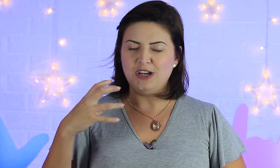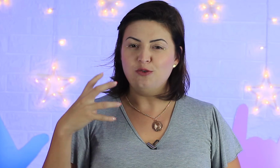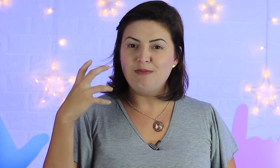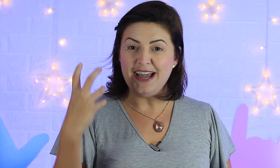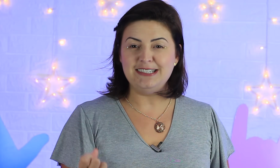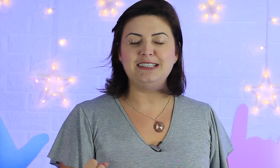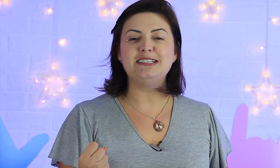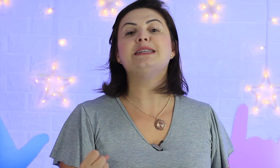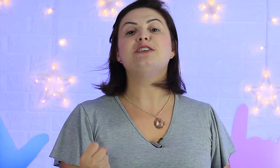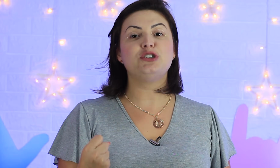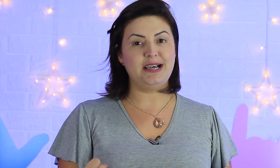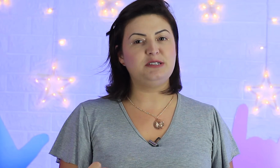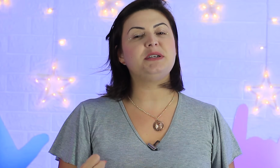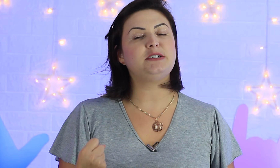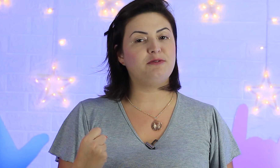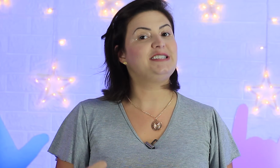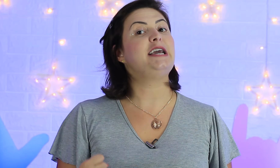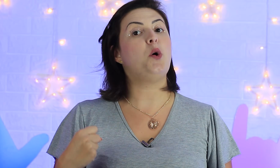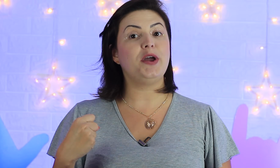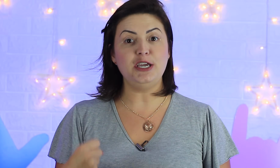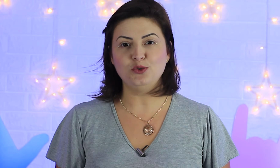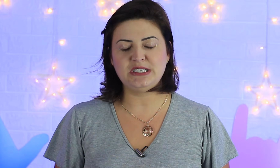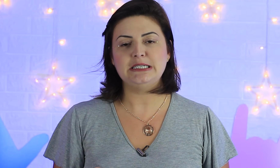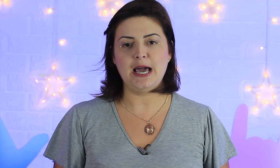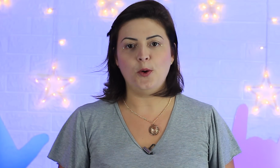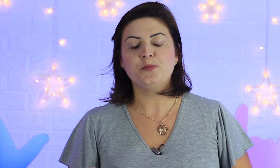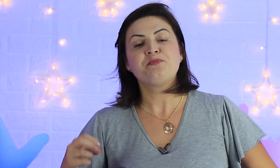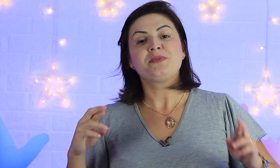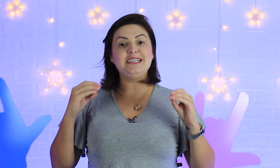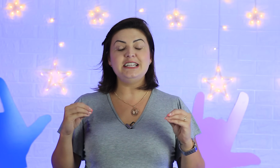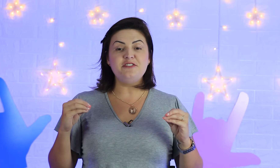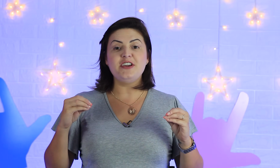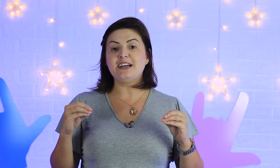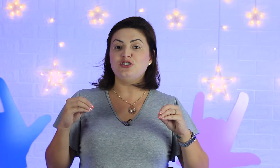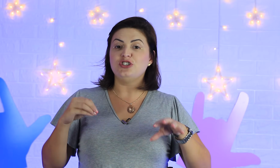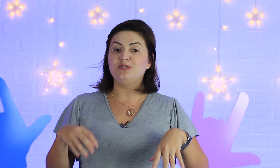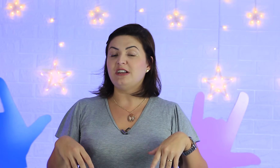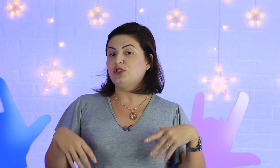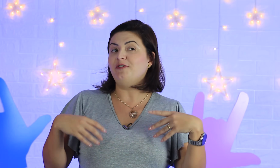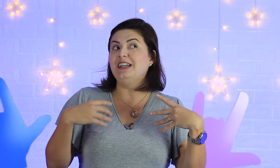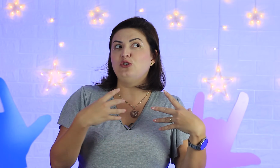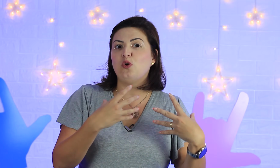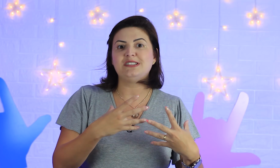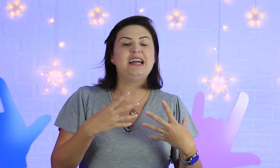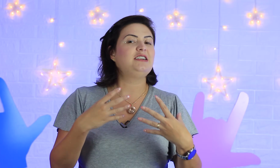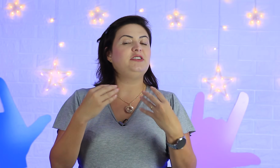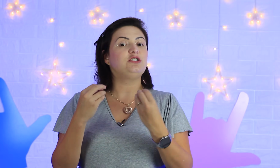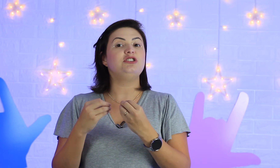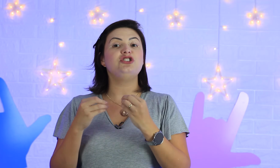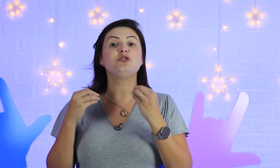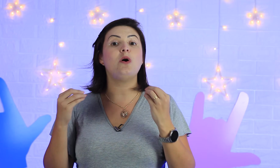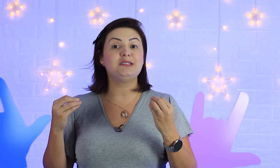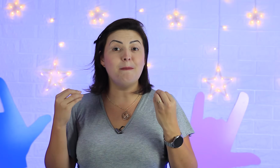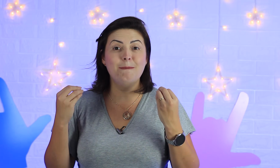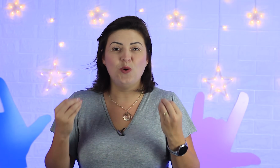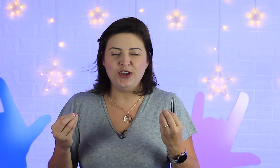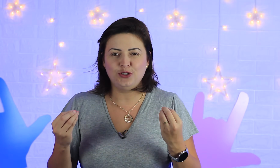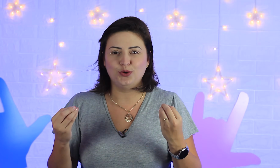colocando mais intensidade na expressão facial e no sinal, significa que a gente não está só falando gostar. Tá falando que a gente gosta muito.